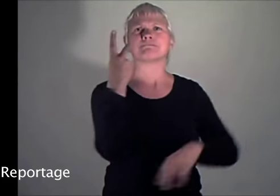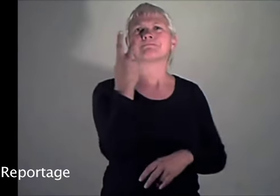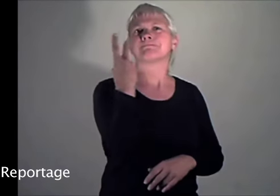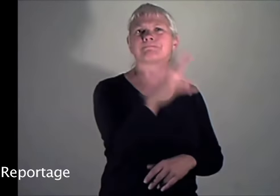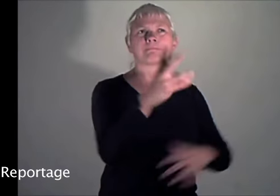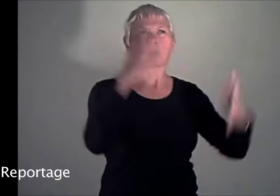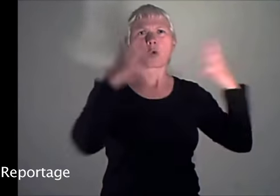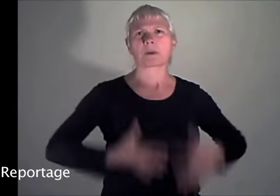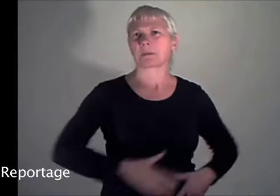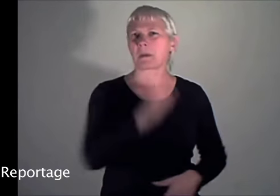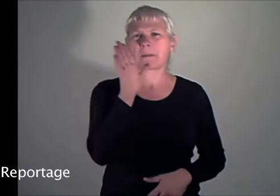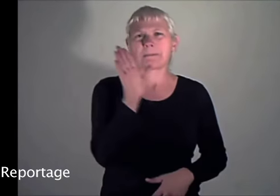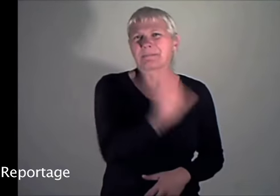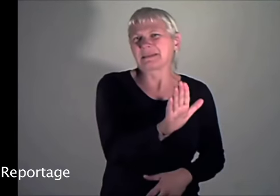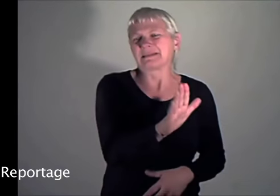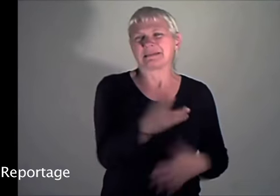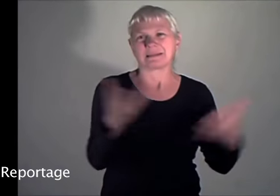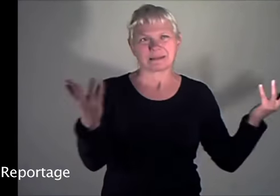comportement propre, qui ont une attitude